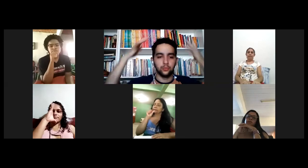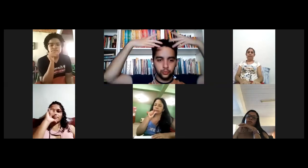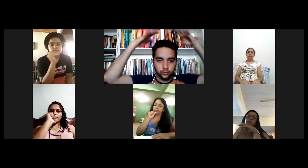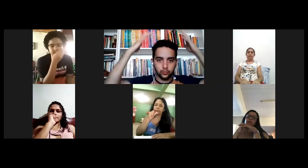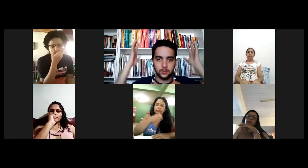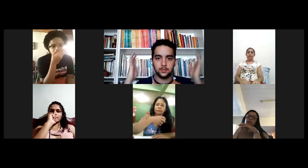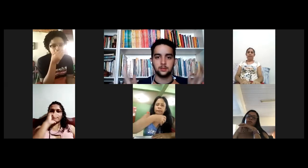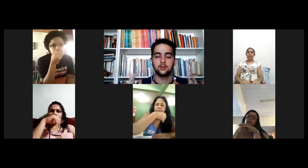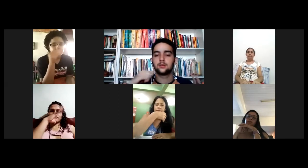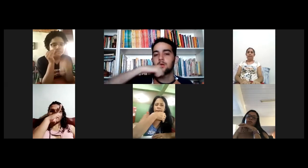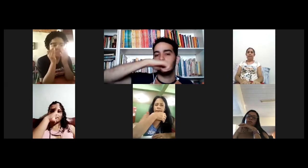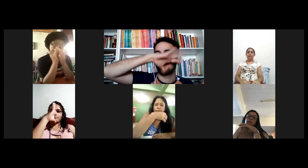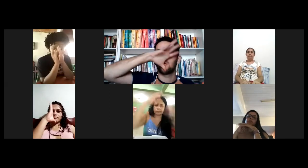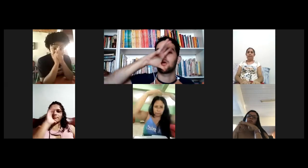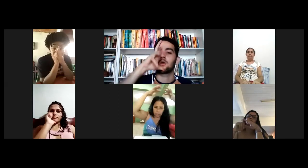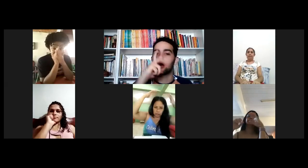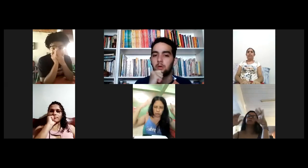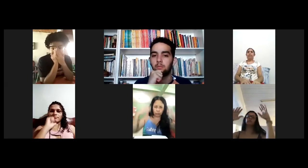Então, juba.